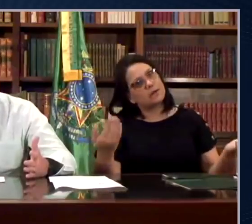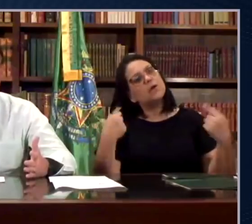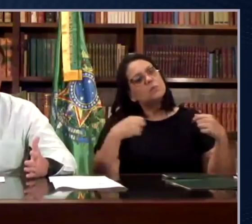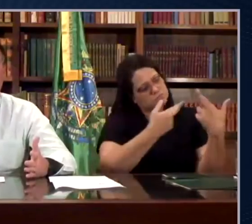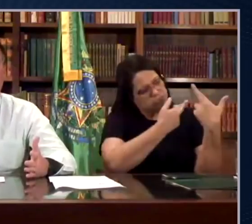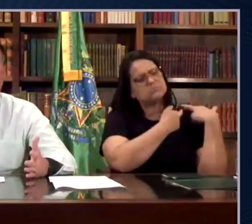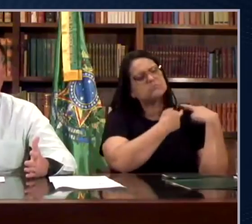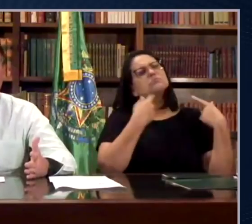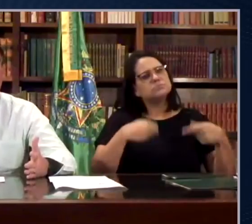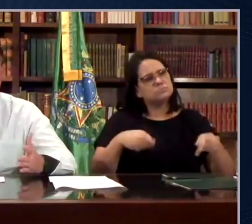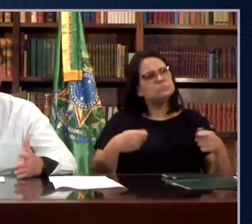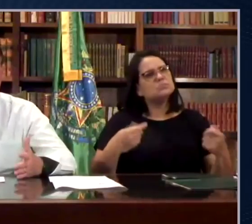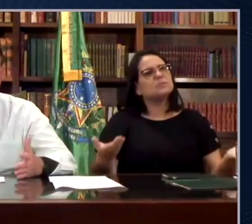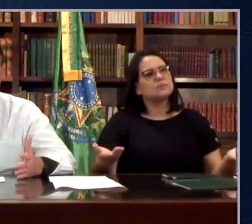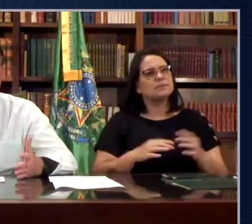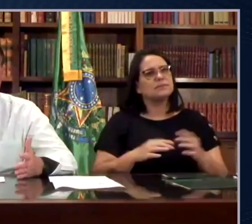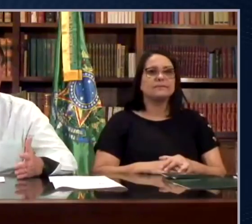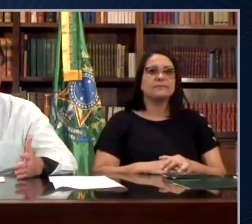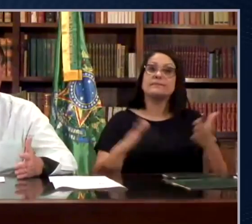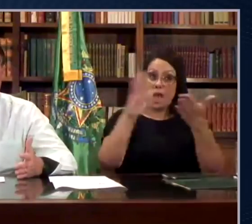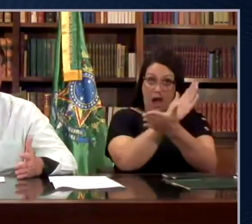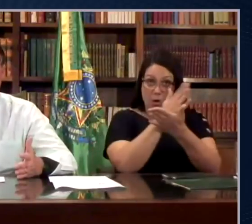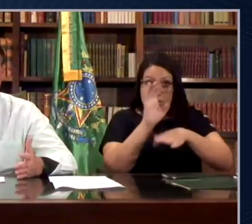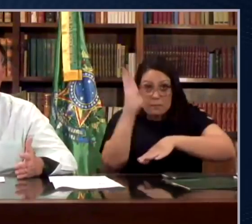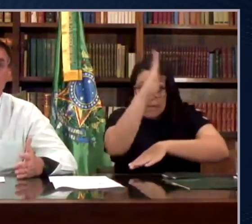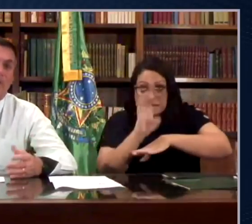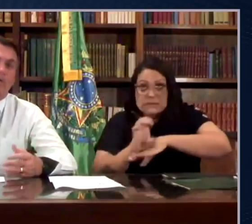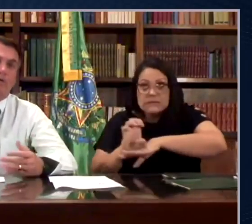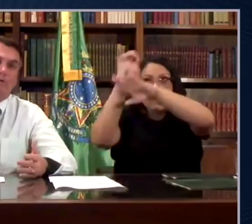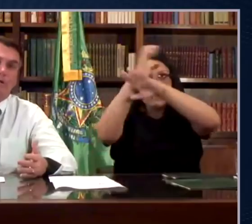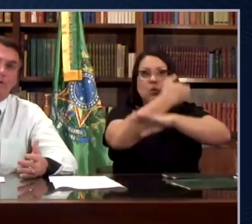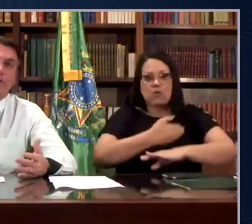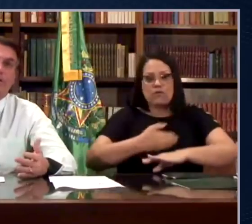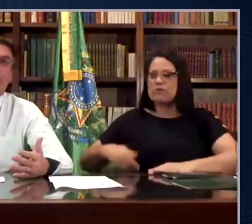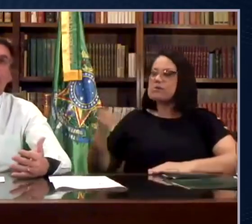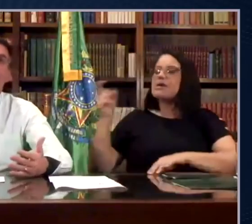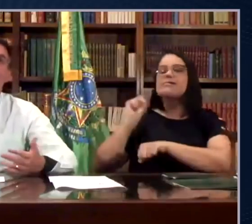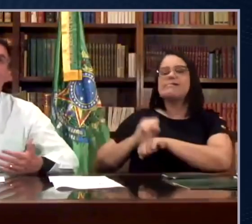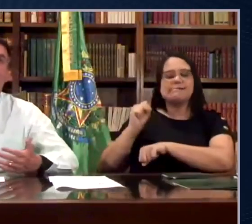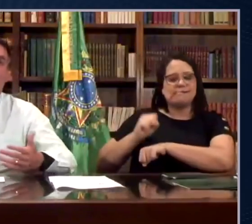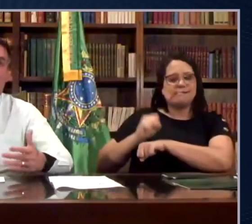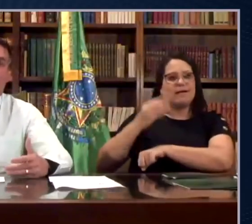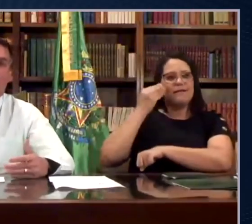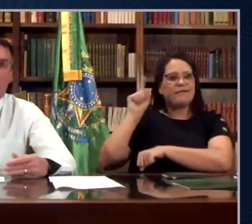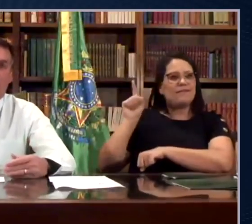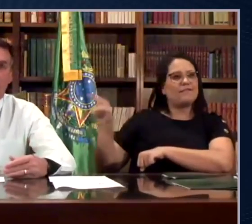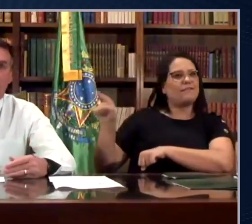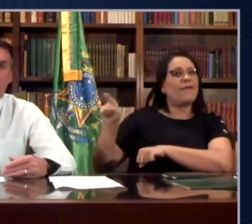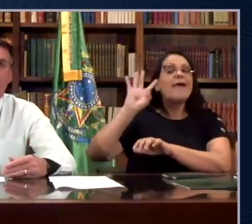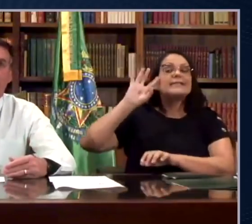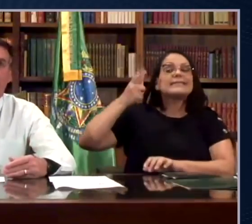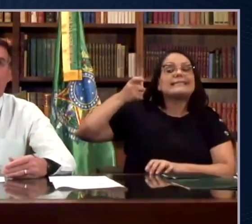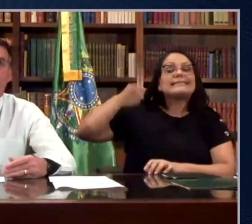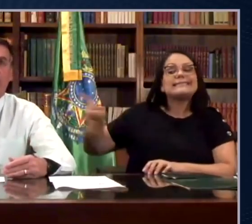esse ponto. Afinal de contas, o que alguns governadores também mais querem é que eu tome a decisão para trazer o problema para o meu